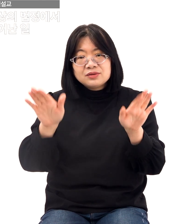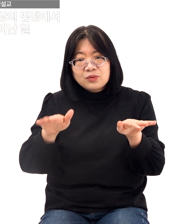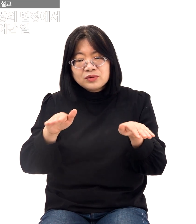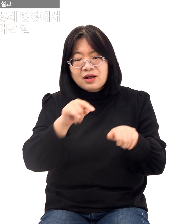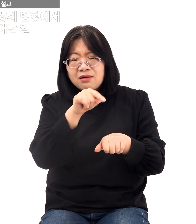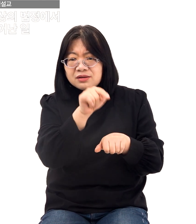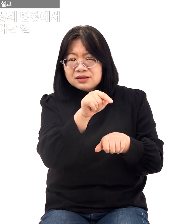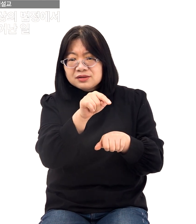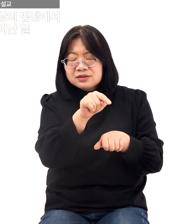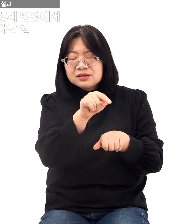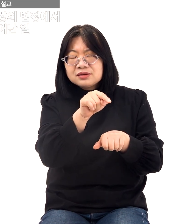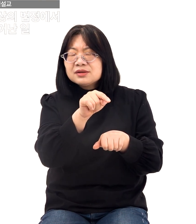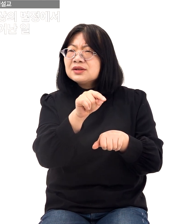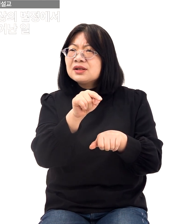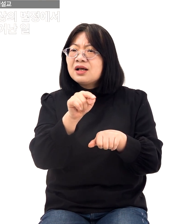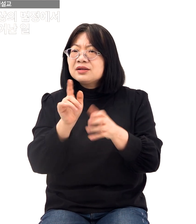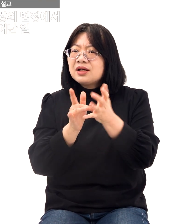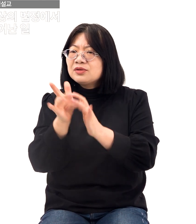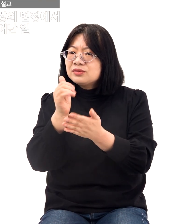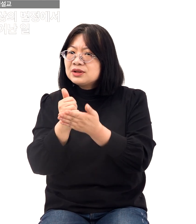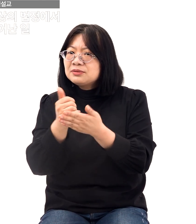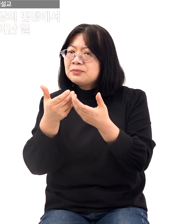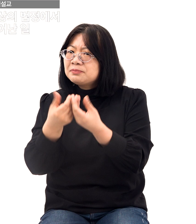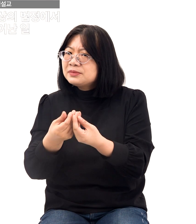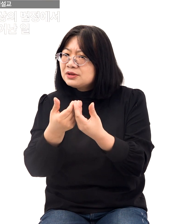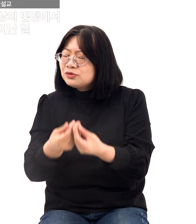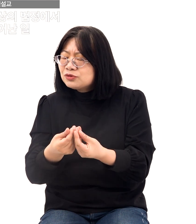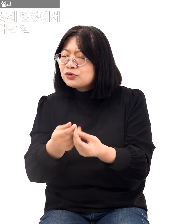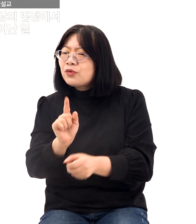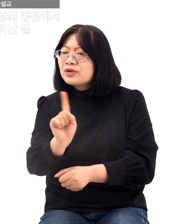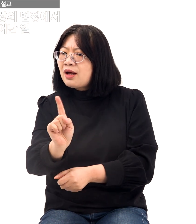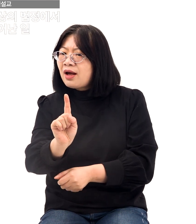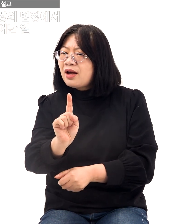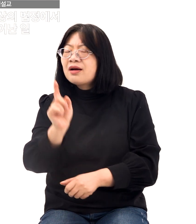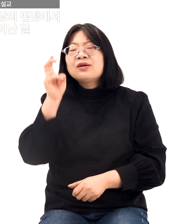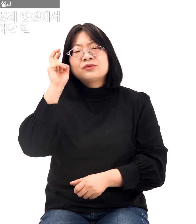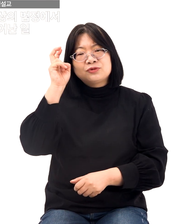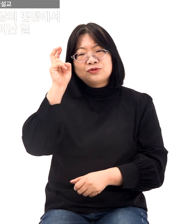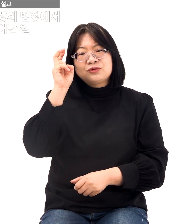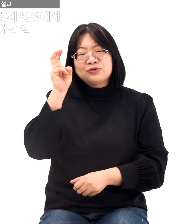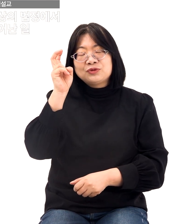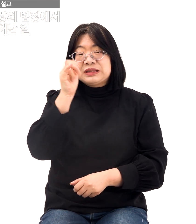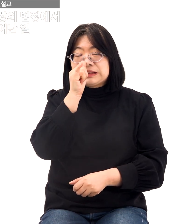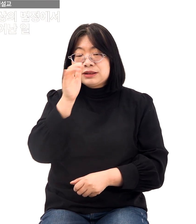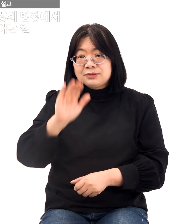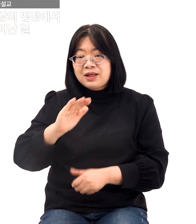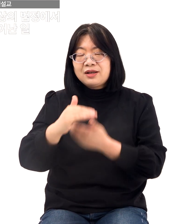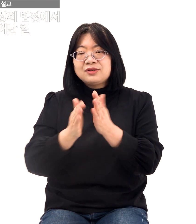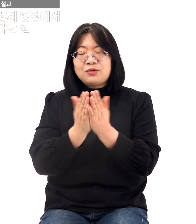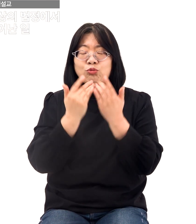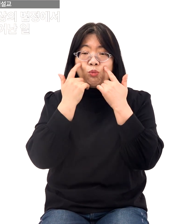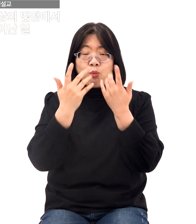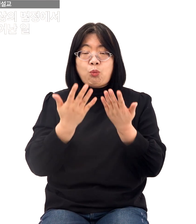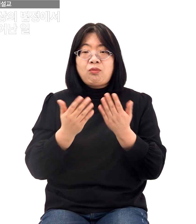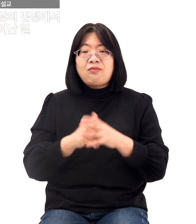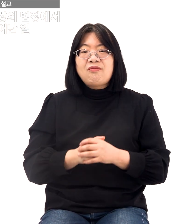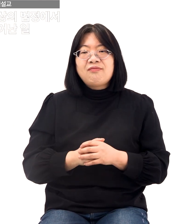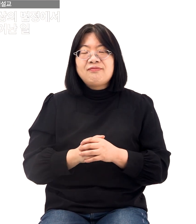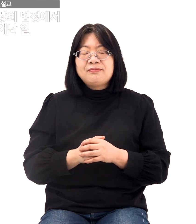예수 그리스도가 아니겠느냐라는 유추적 해석을 하는데 성경이